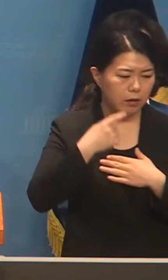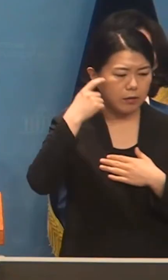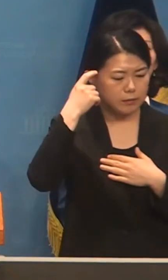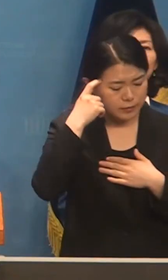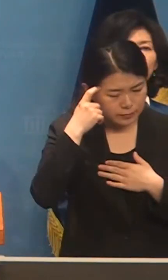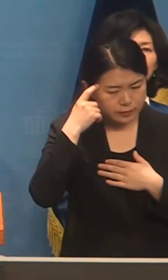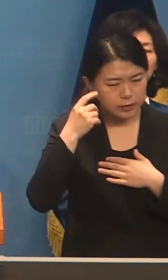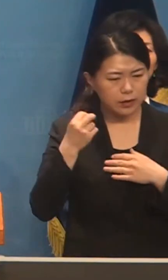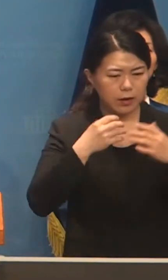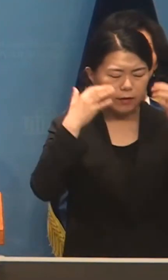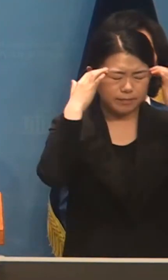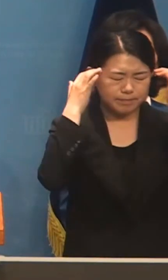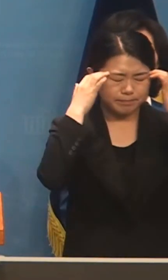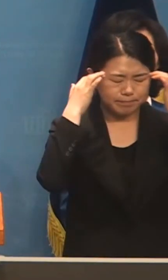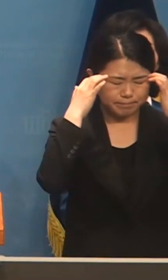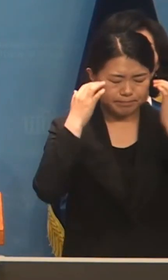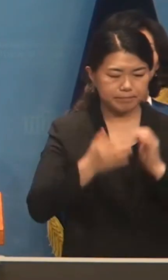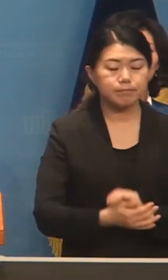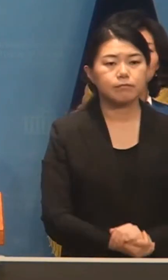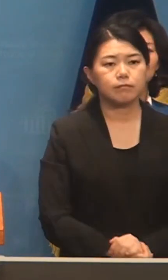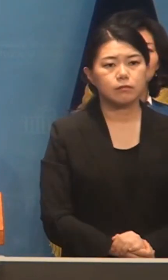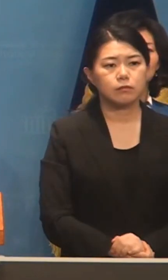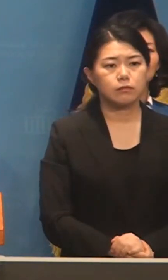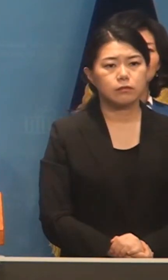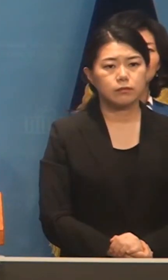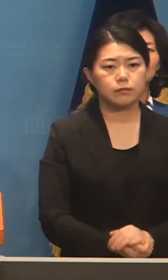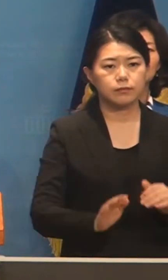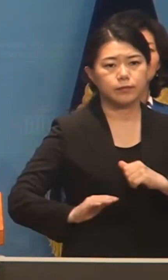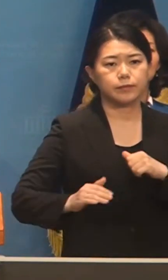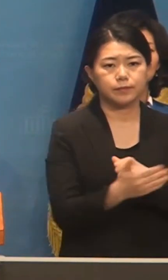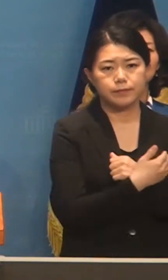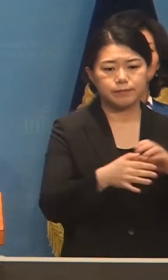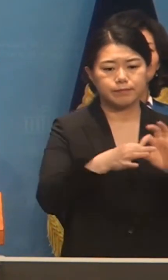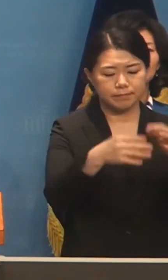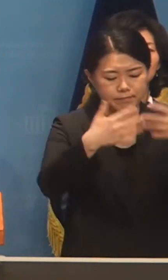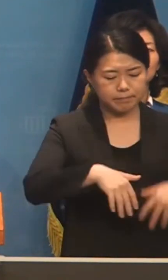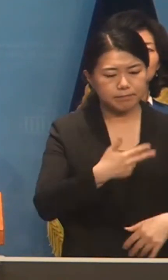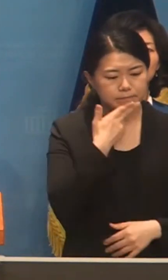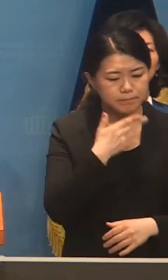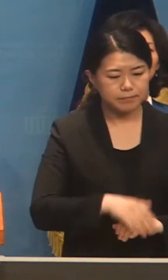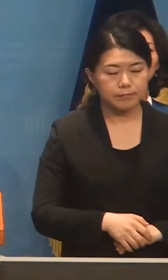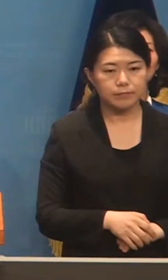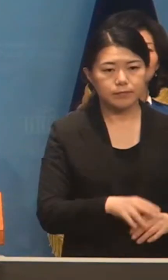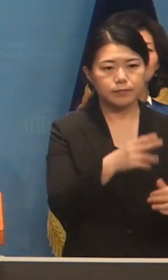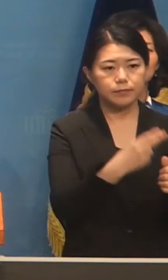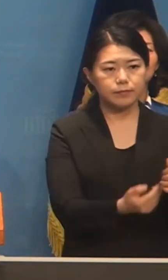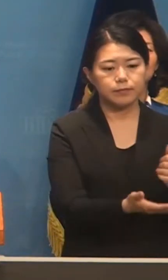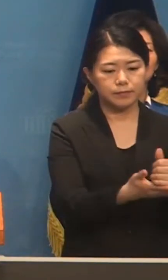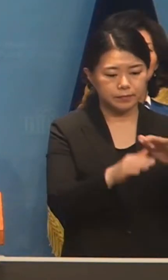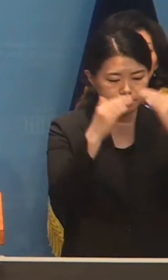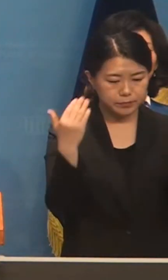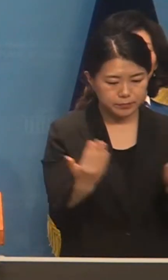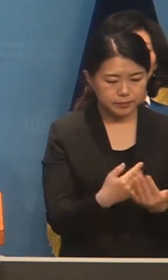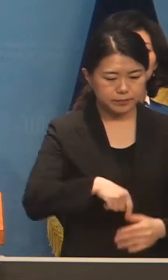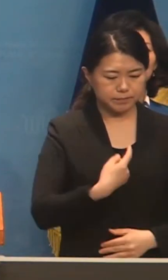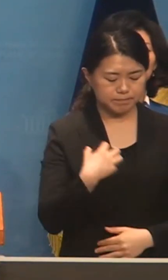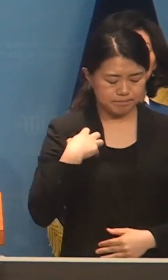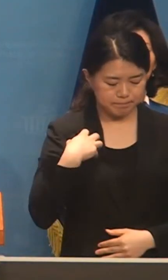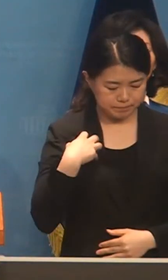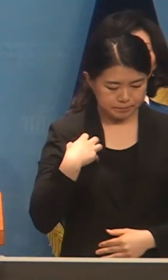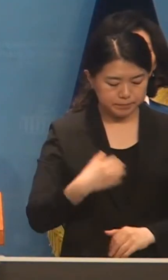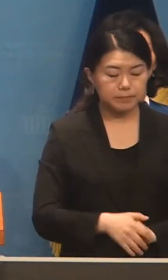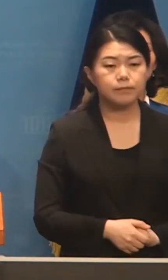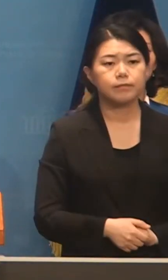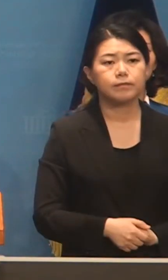정신적으로 고통스럽게 했습니다. 보호장비도 방패도 없었습니다. 선생님께서는 그 모든 걸 홀로 감당해야